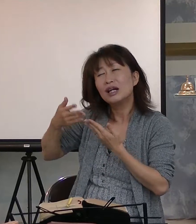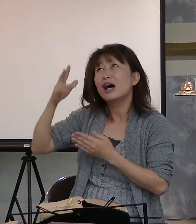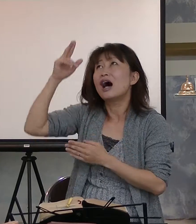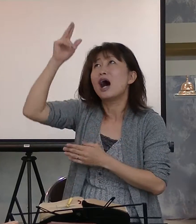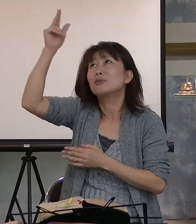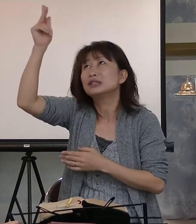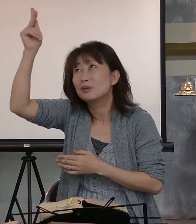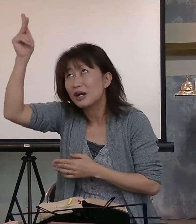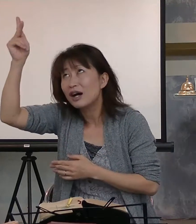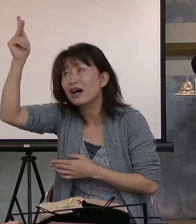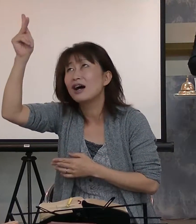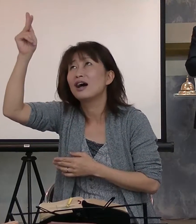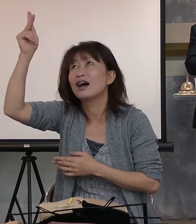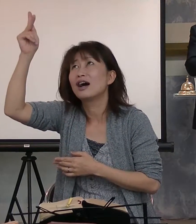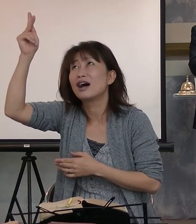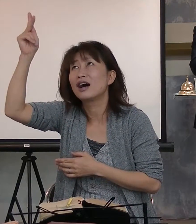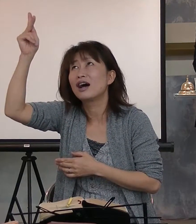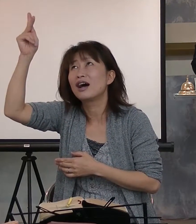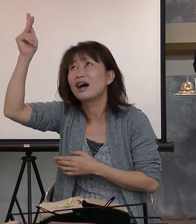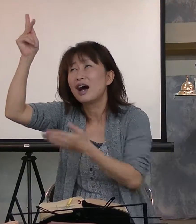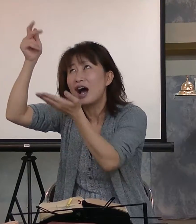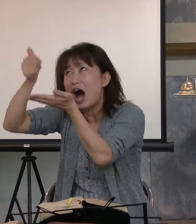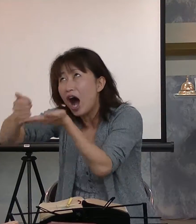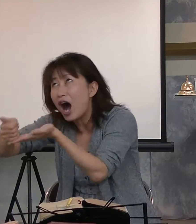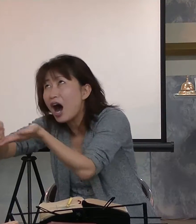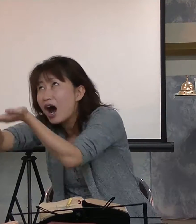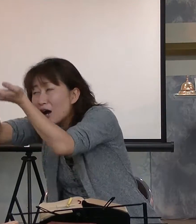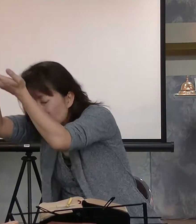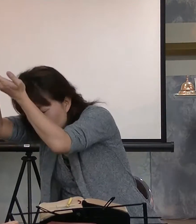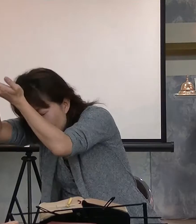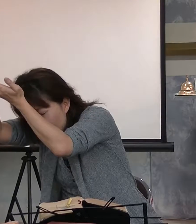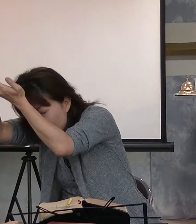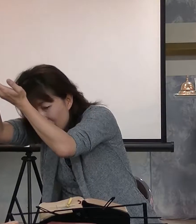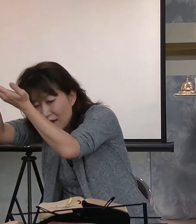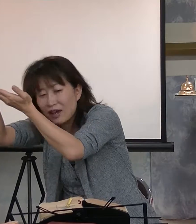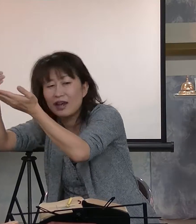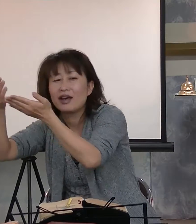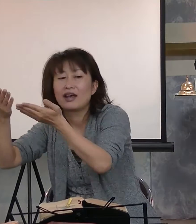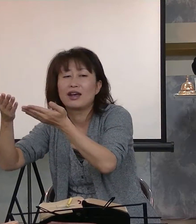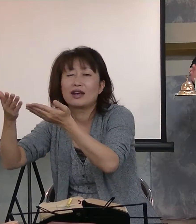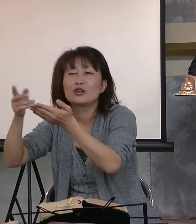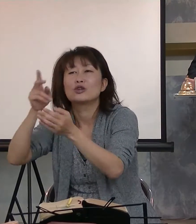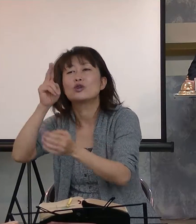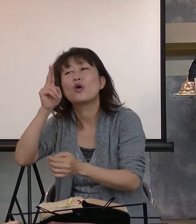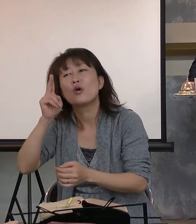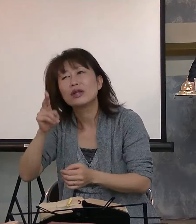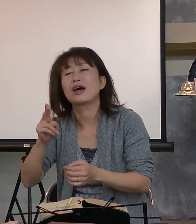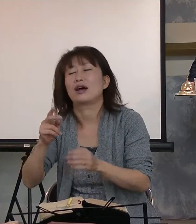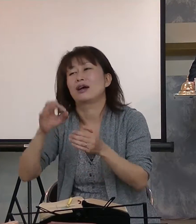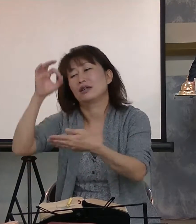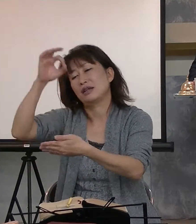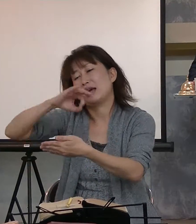がこの崇められるような献金をしなければ